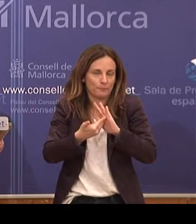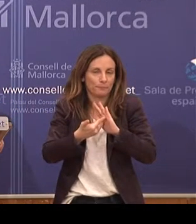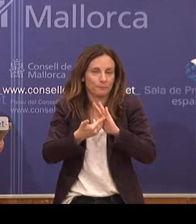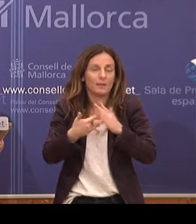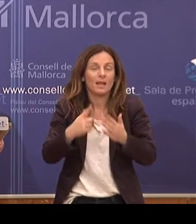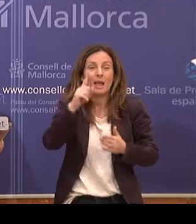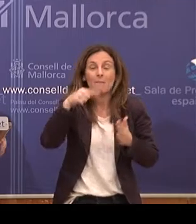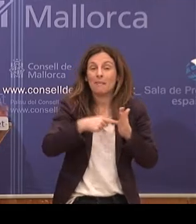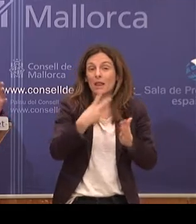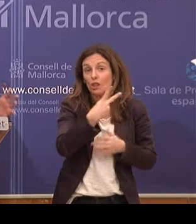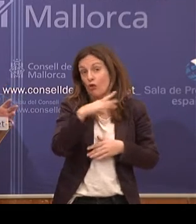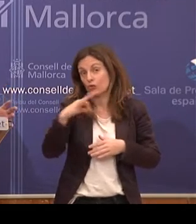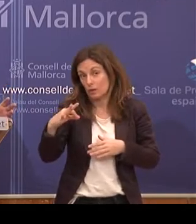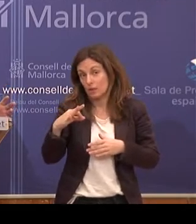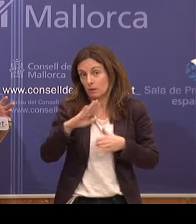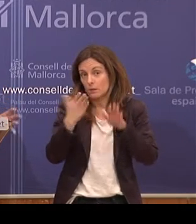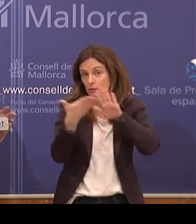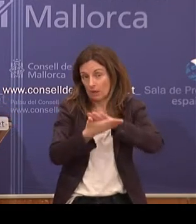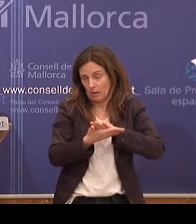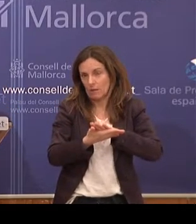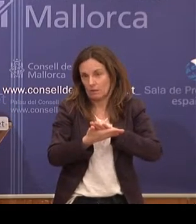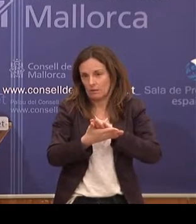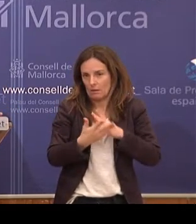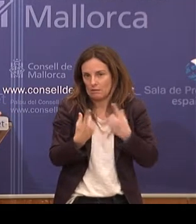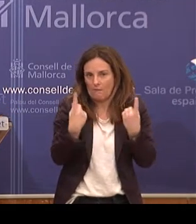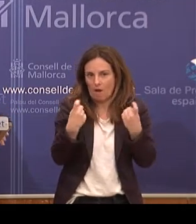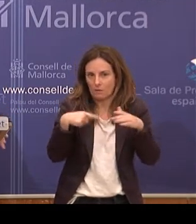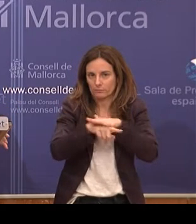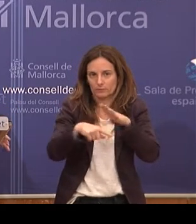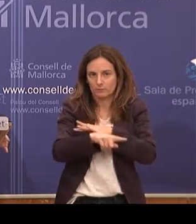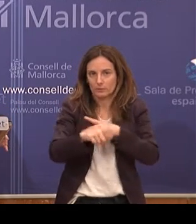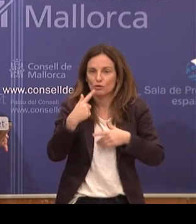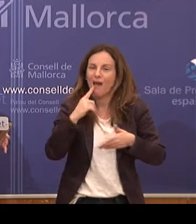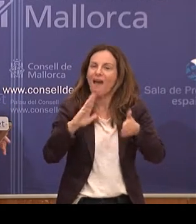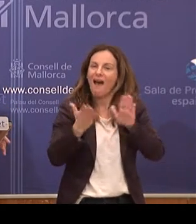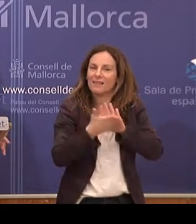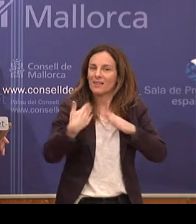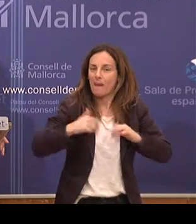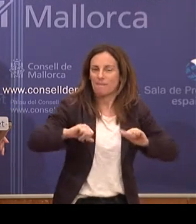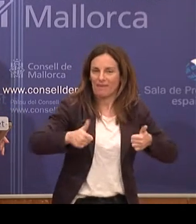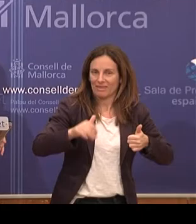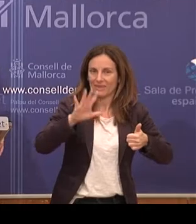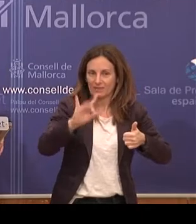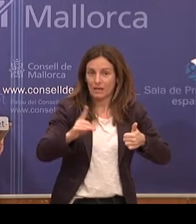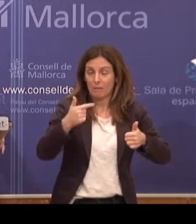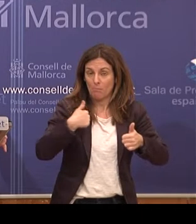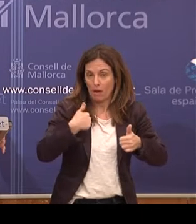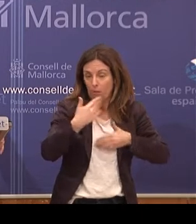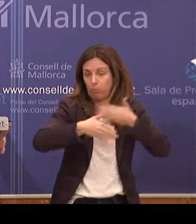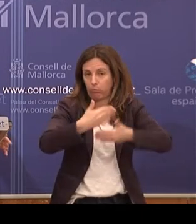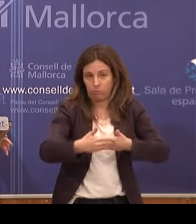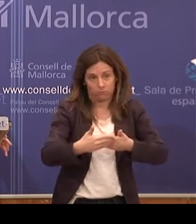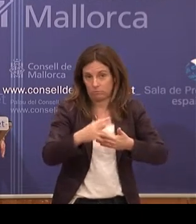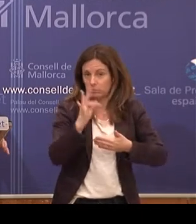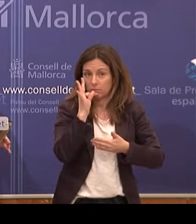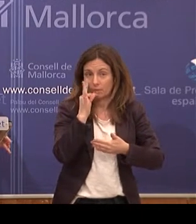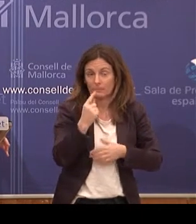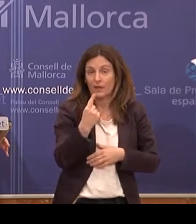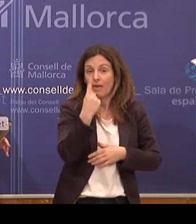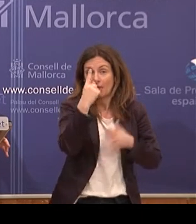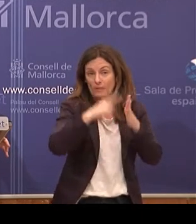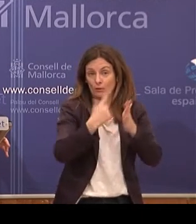de la gent i disciplina. El darrer pla de demolicions de la gent i disciplina urbanística és un pla que es va posar en marxa en el